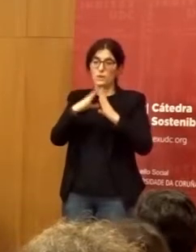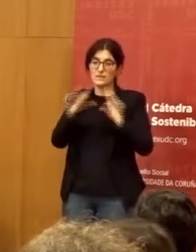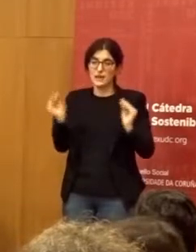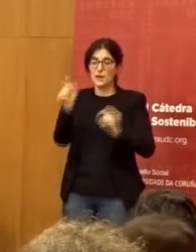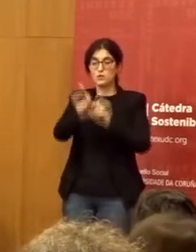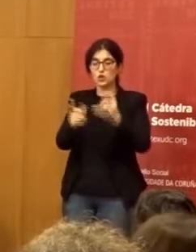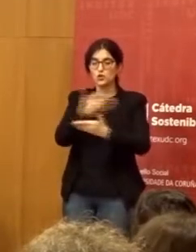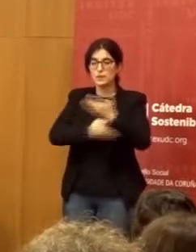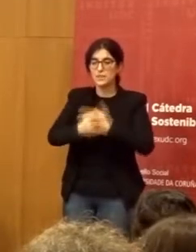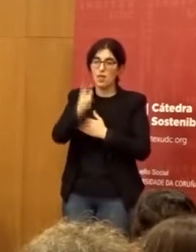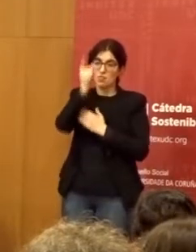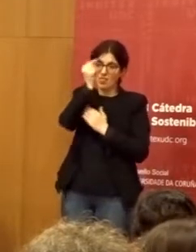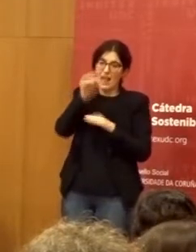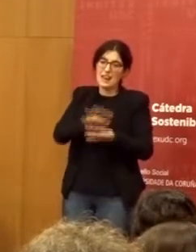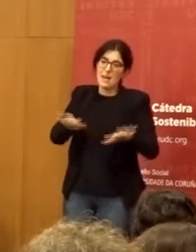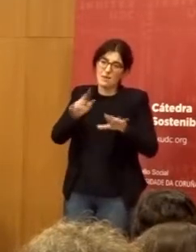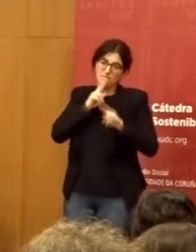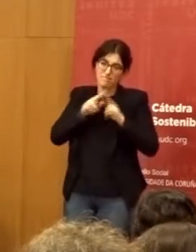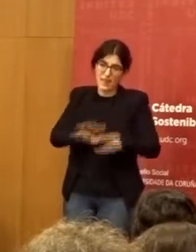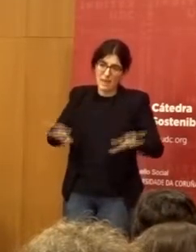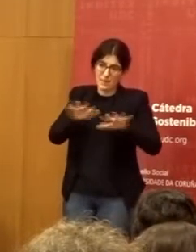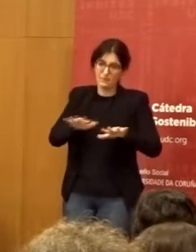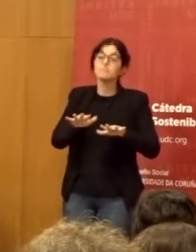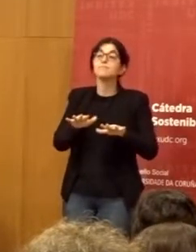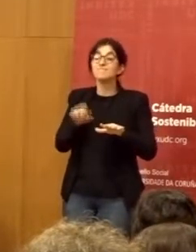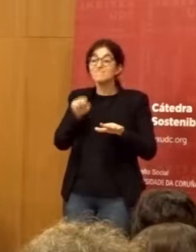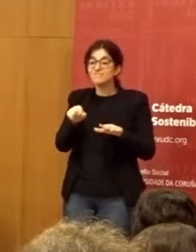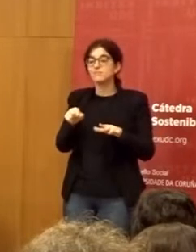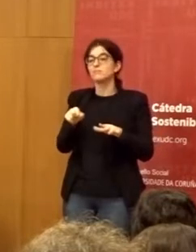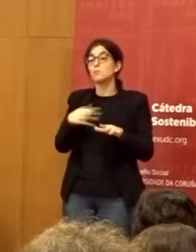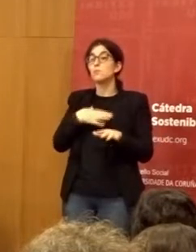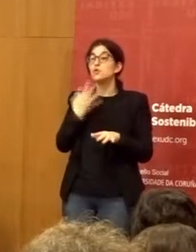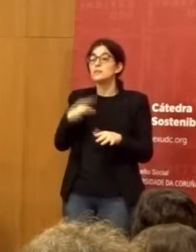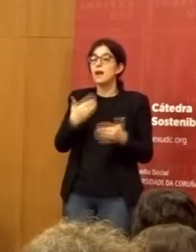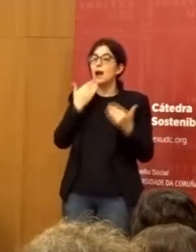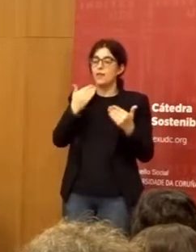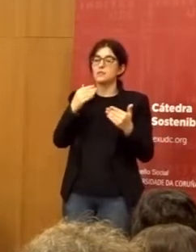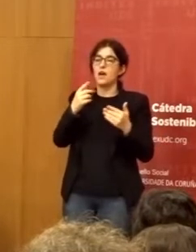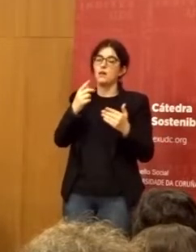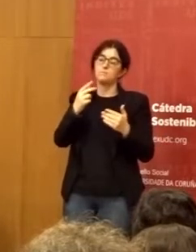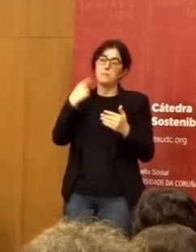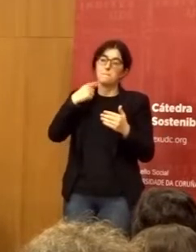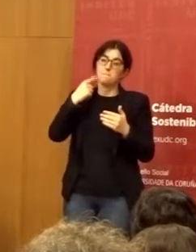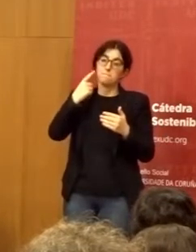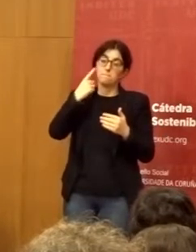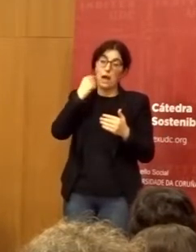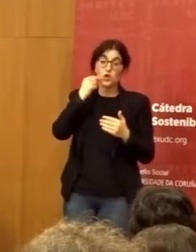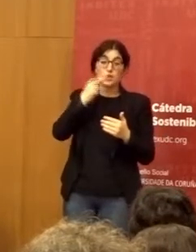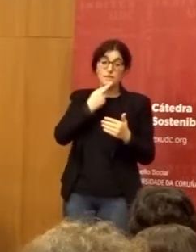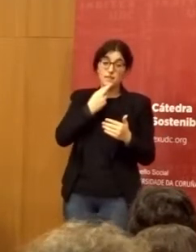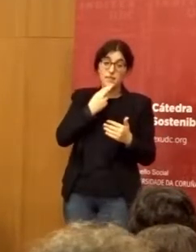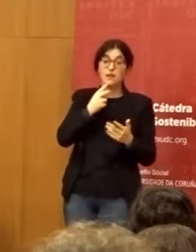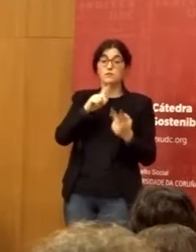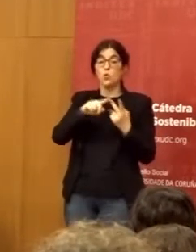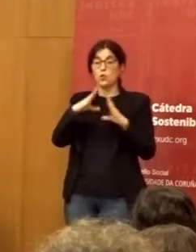discapacidad cognitiva leve, que se hace posible gracias a la financiación generosa del Grupo Banco Santander, concretamente a través de Santander Universidades y de